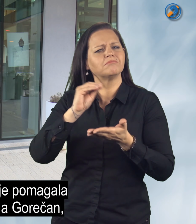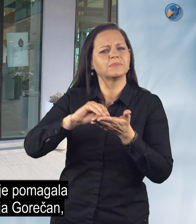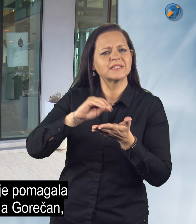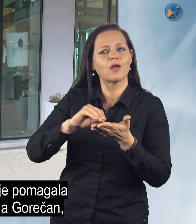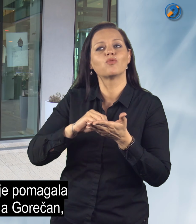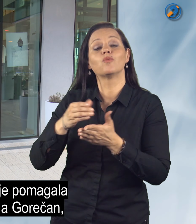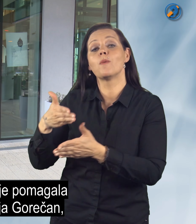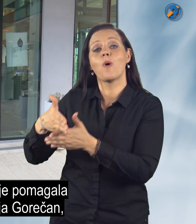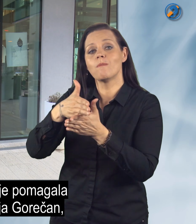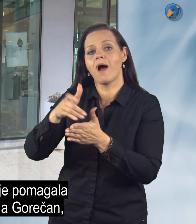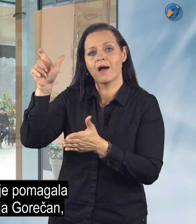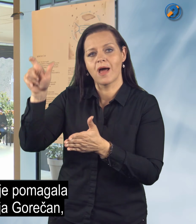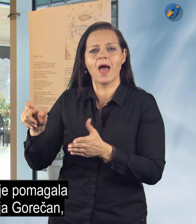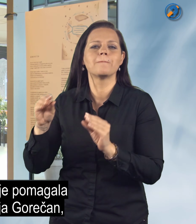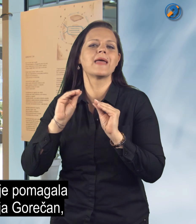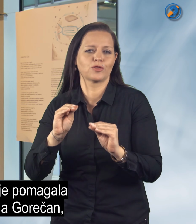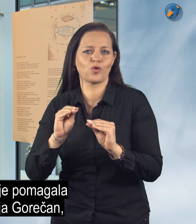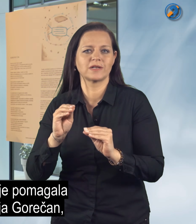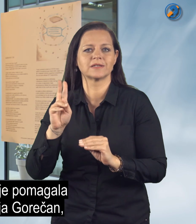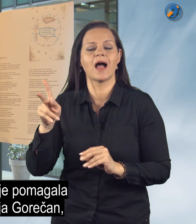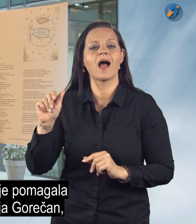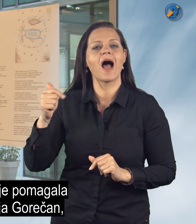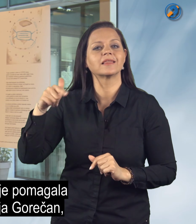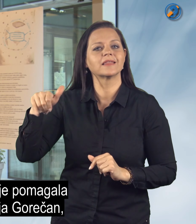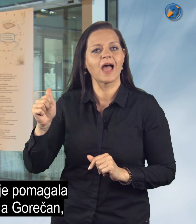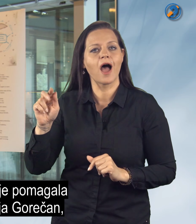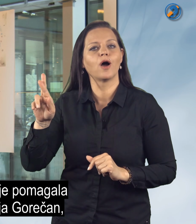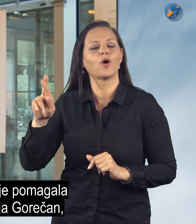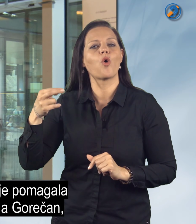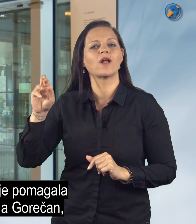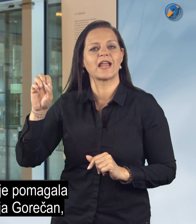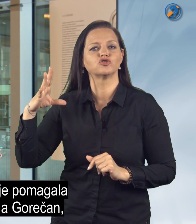Pri pisanju jim je pomagala mentorica Katja Gorečan,